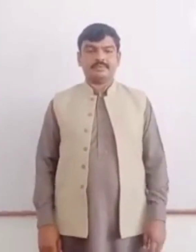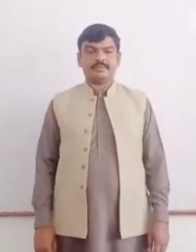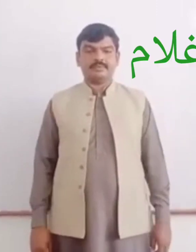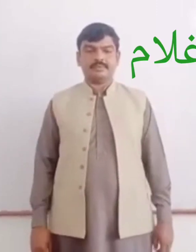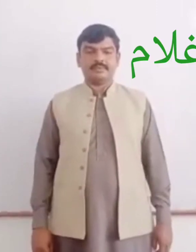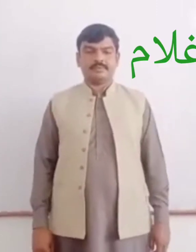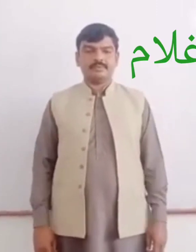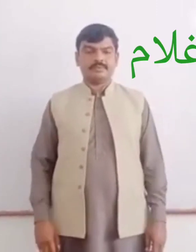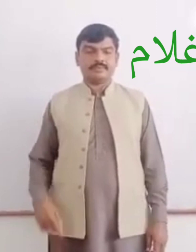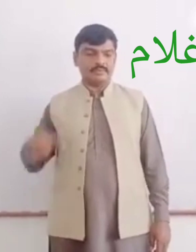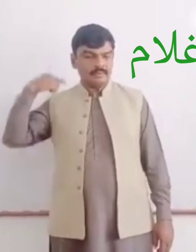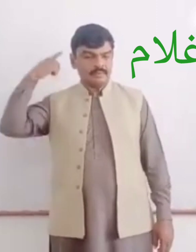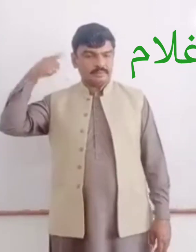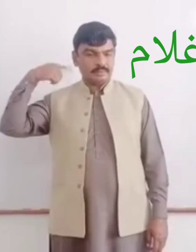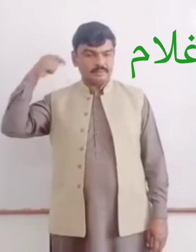गुलाम,